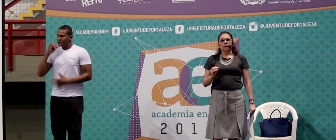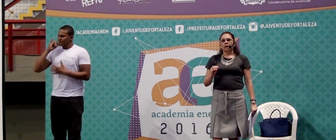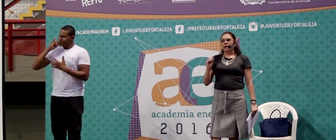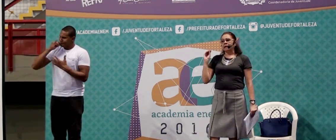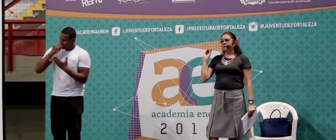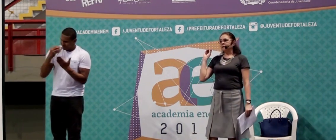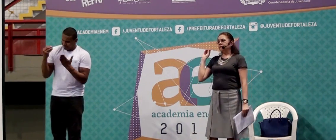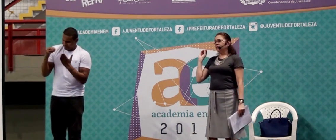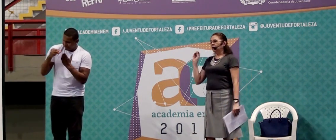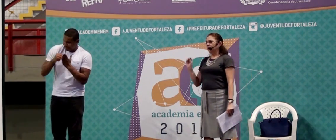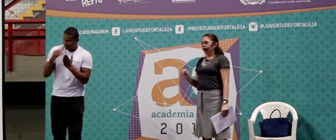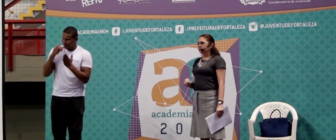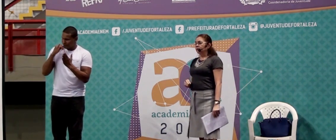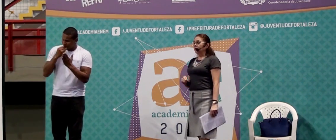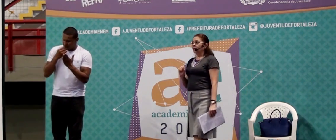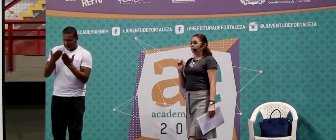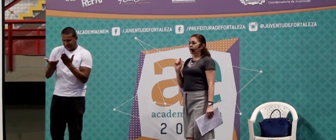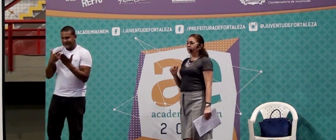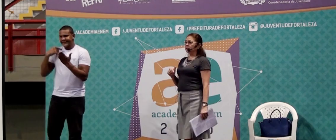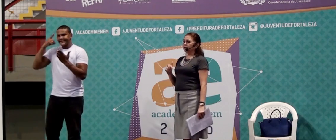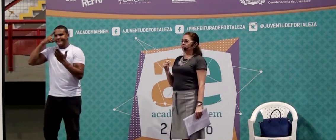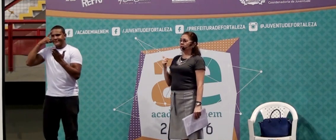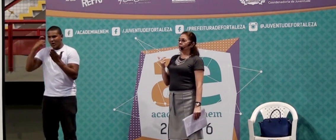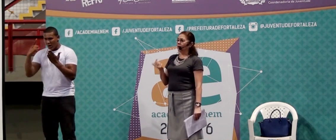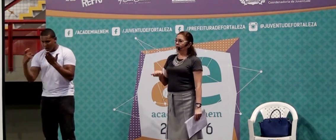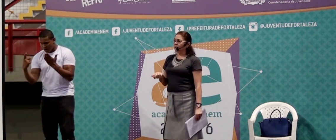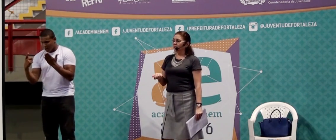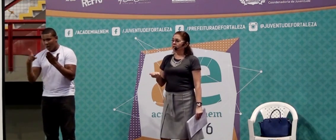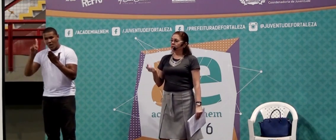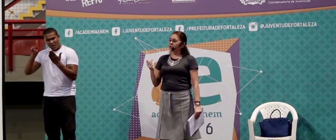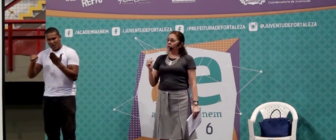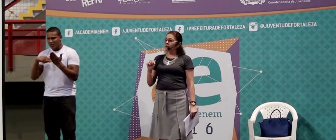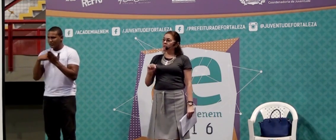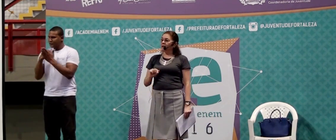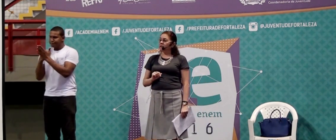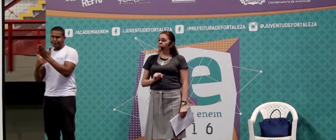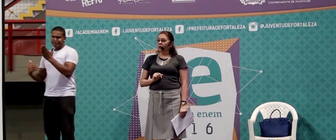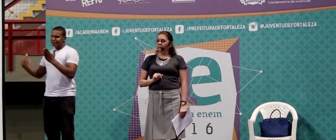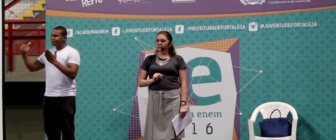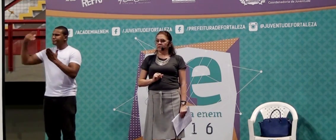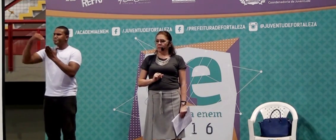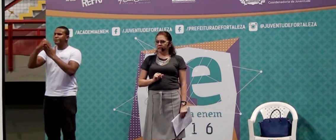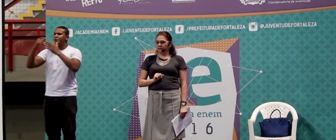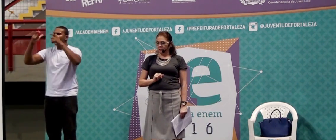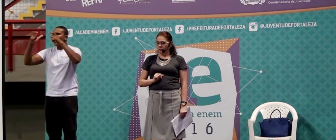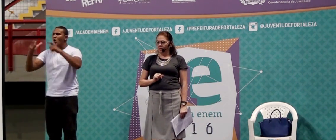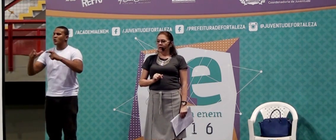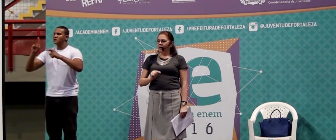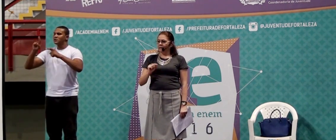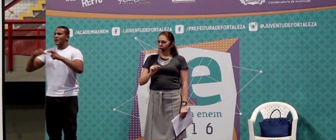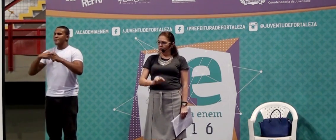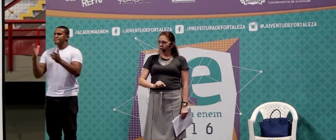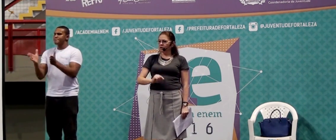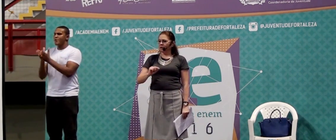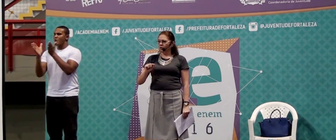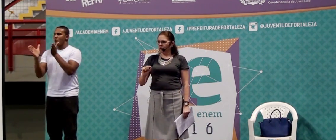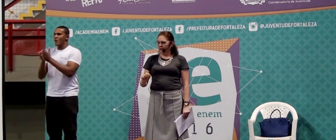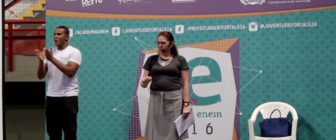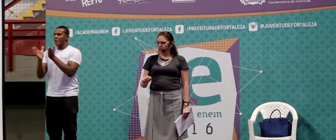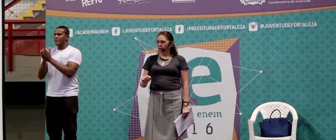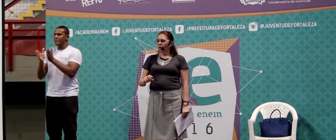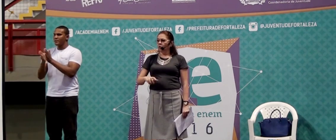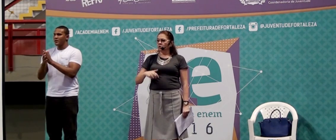infelizmente, essa violência é mais acentuada nas regiões mais pobres do Brasil, a norte e